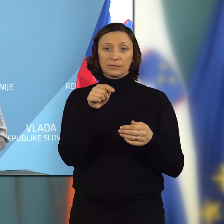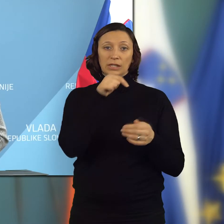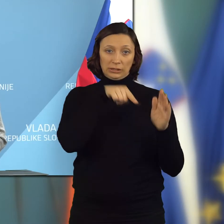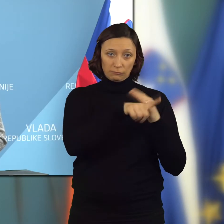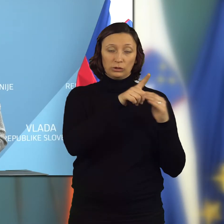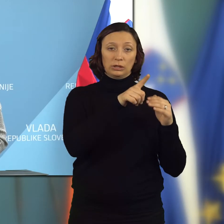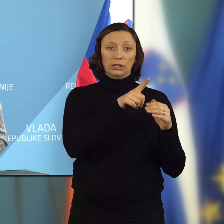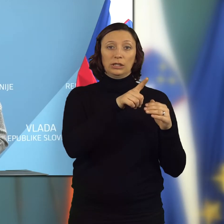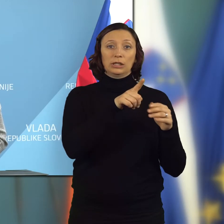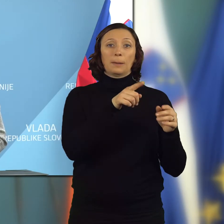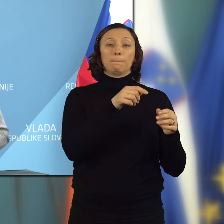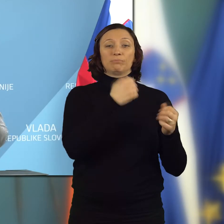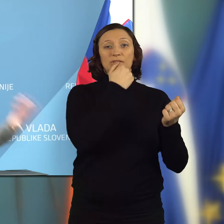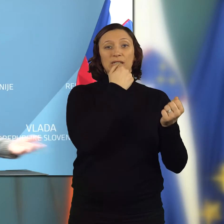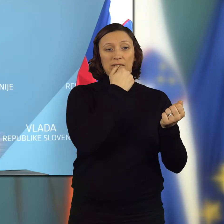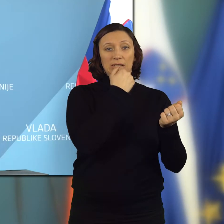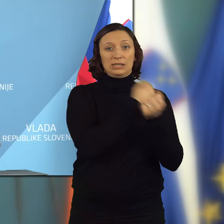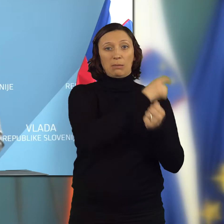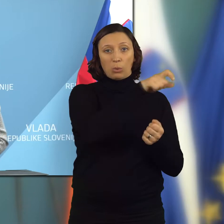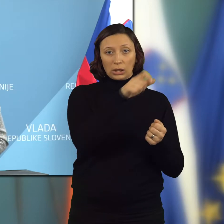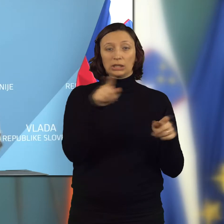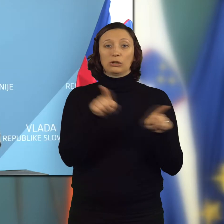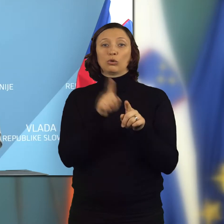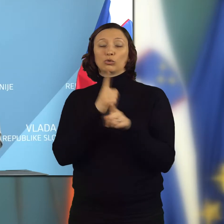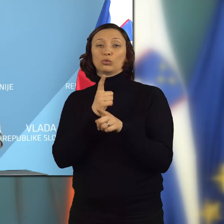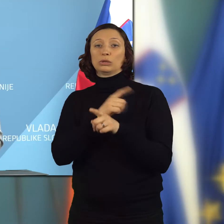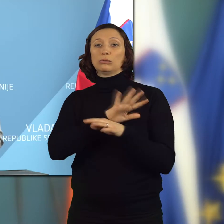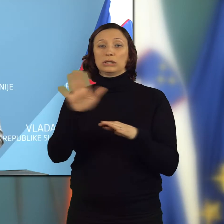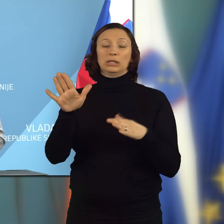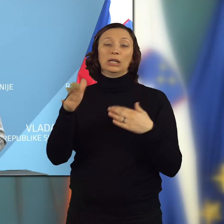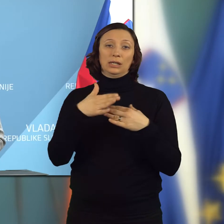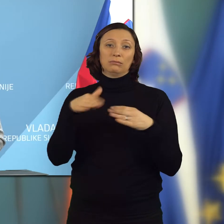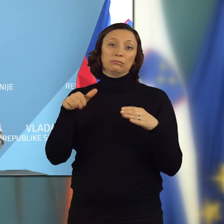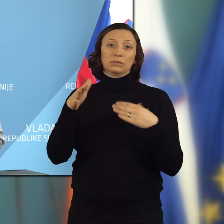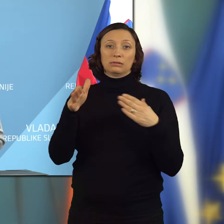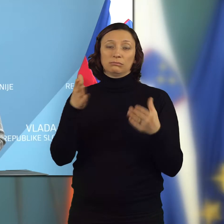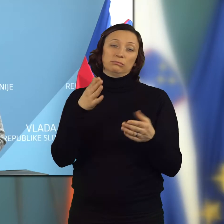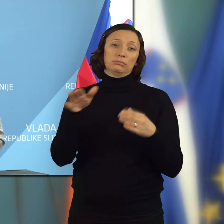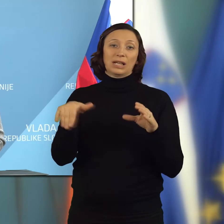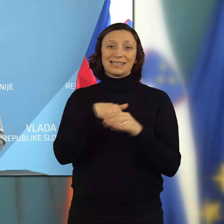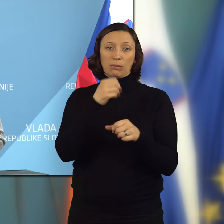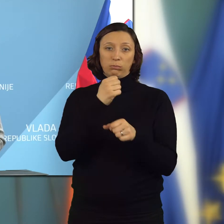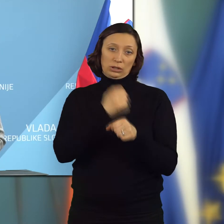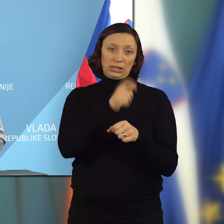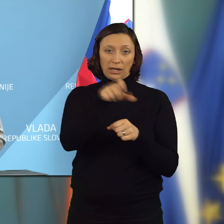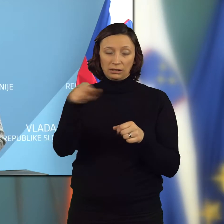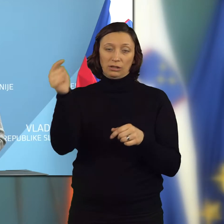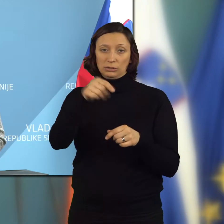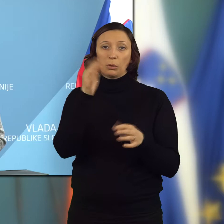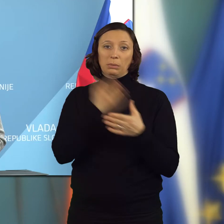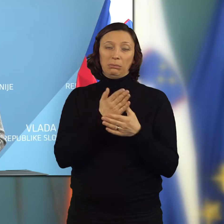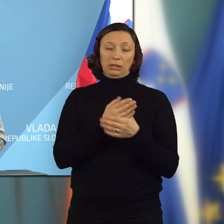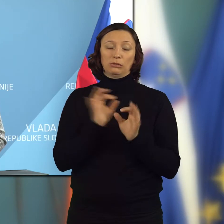tistih, ki so v tem zavodu, na eni strani tako obsojencev, kot seveda tudi vseh ostalih, ki delajo v tem